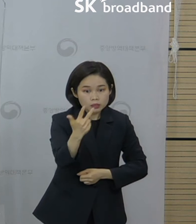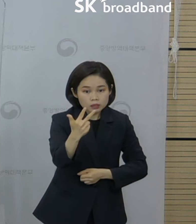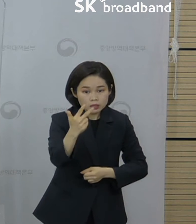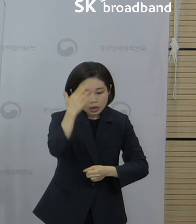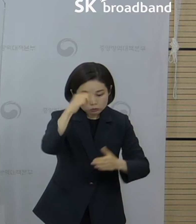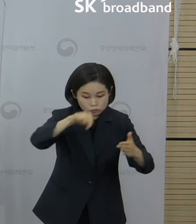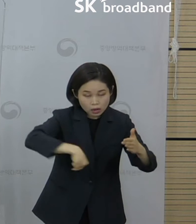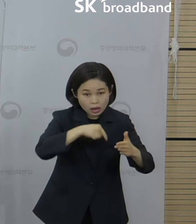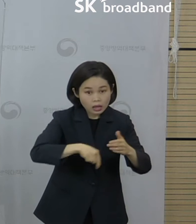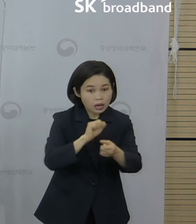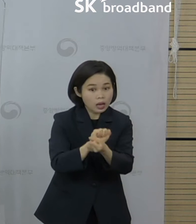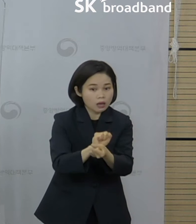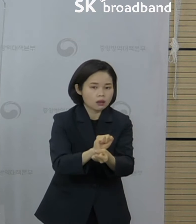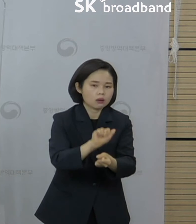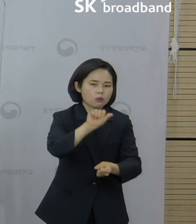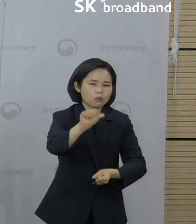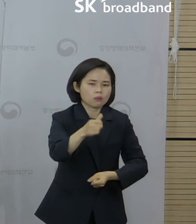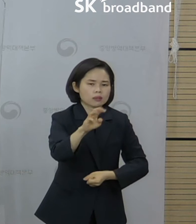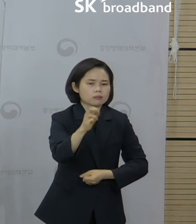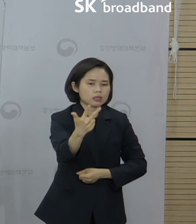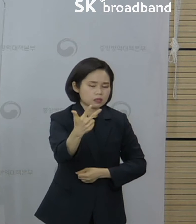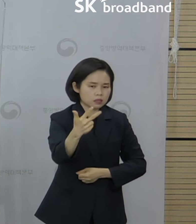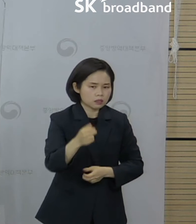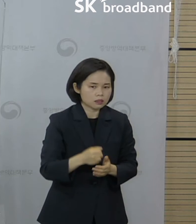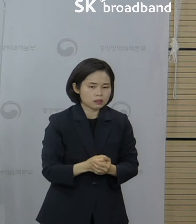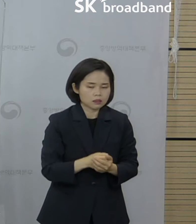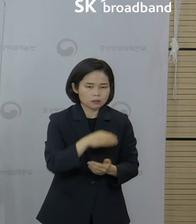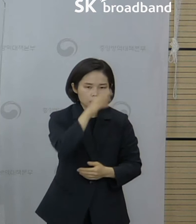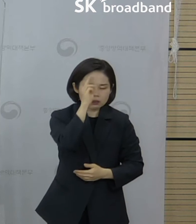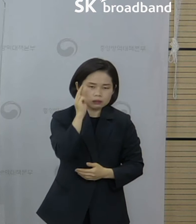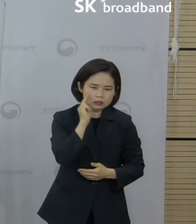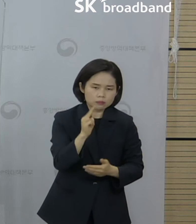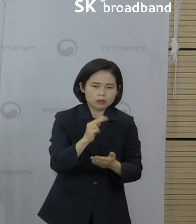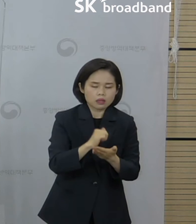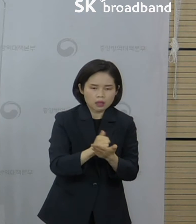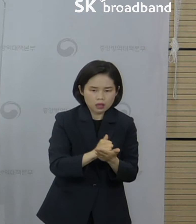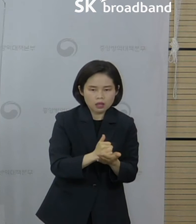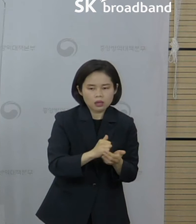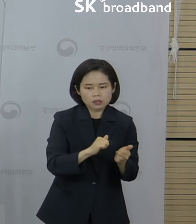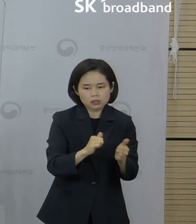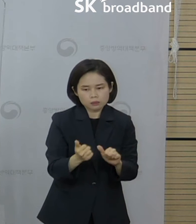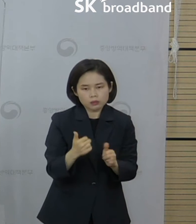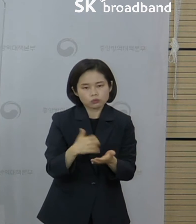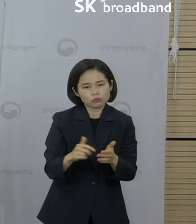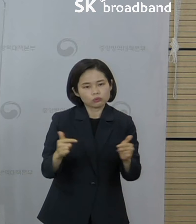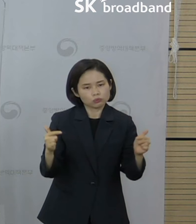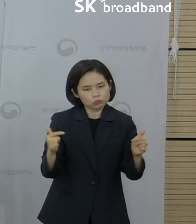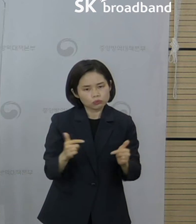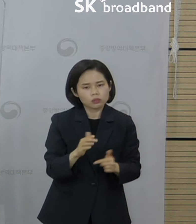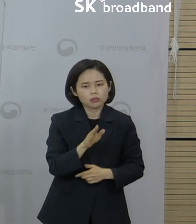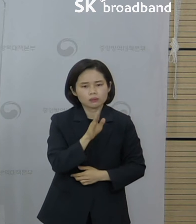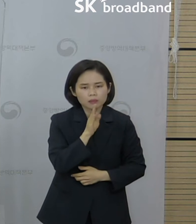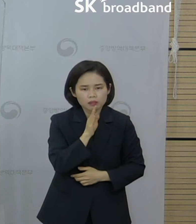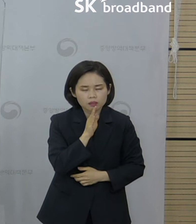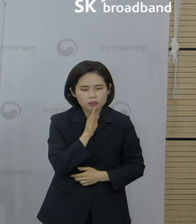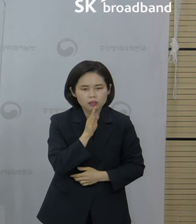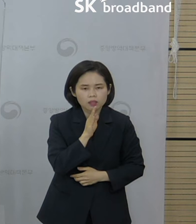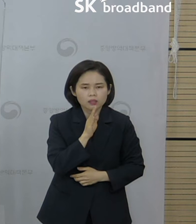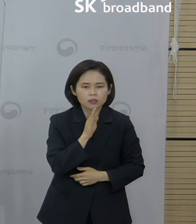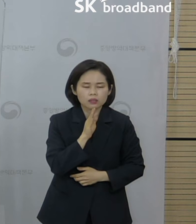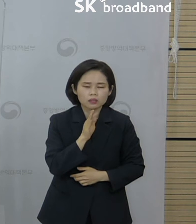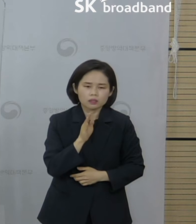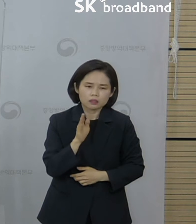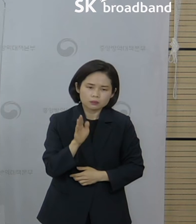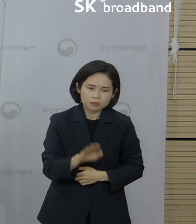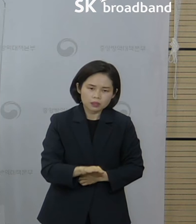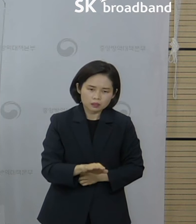늘었습니다. 위중증과 사망 규모는 줄어들고 있어도 이는 말씀드리기조차